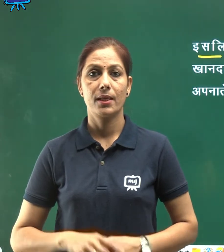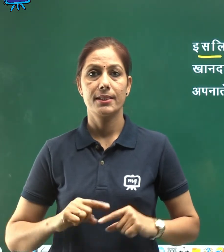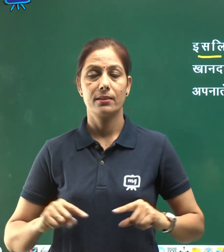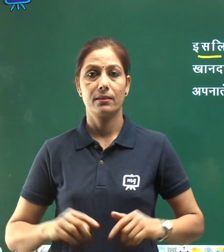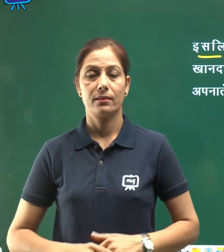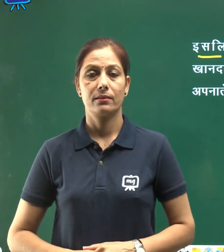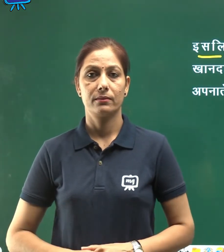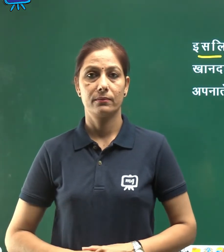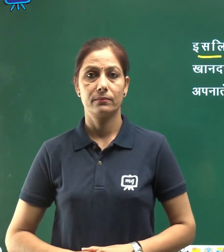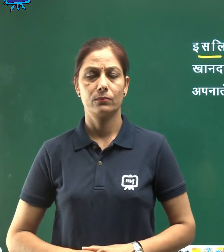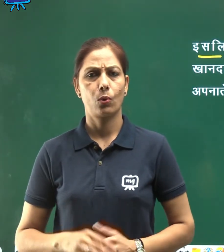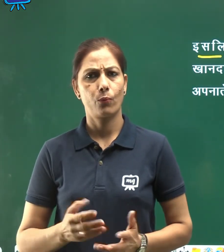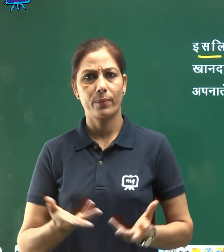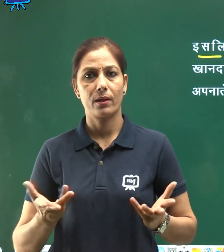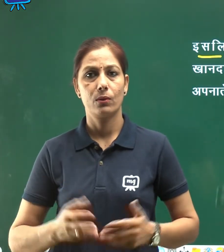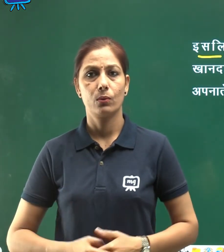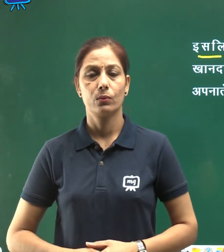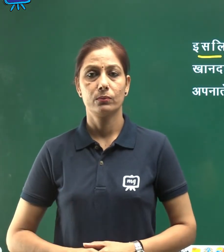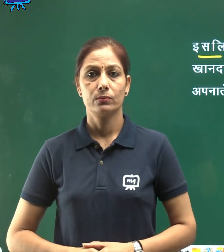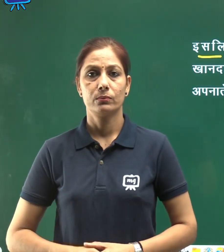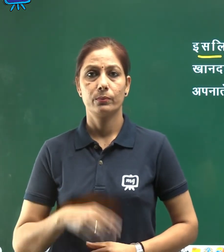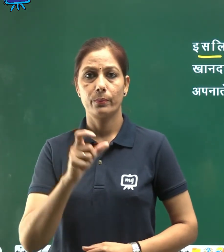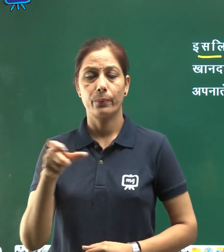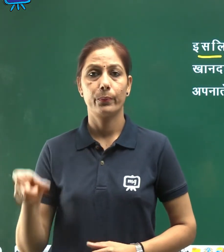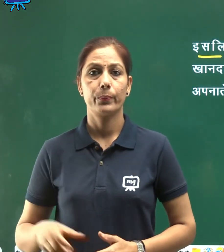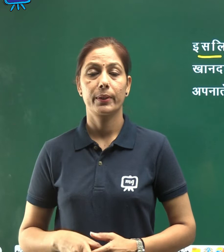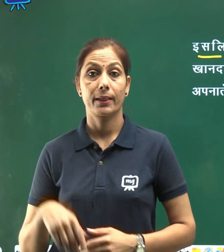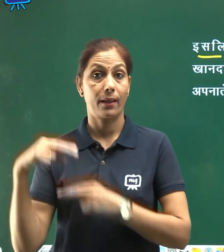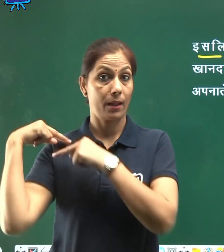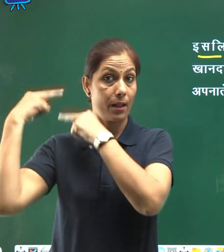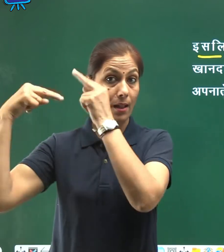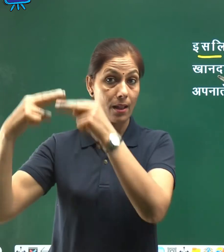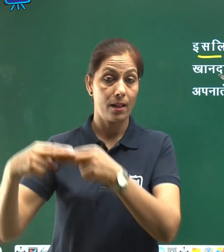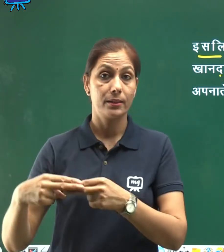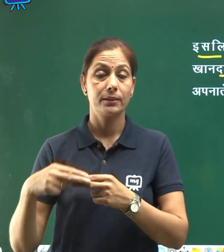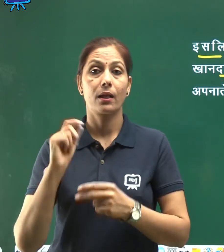इसलिए प्राय लोग खानदानी व्यवसाय